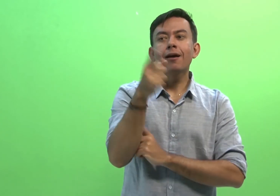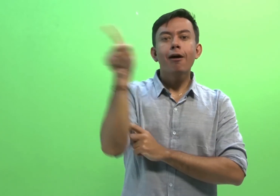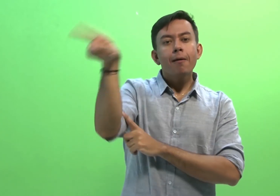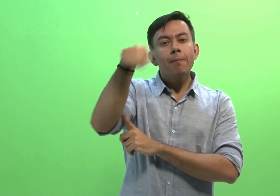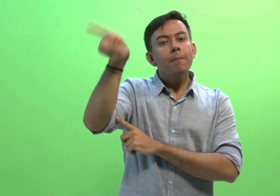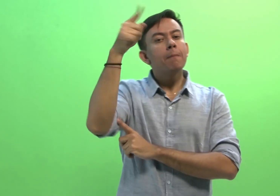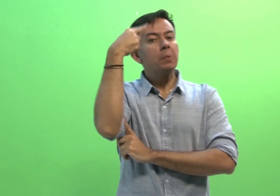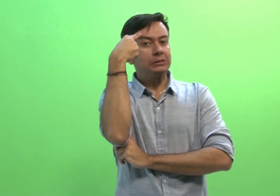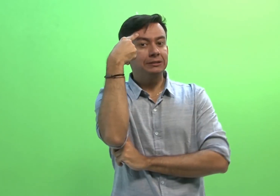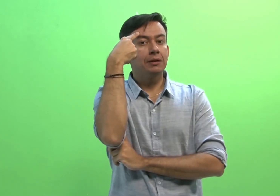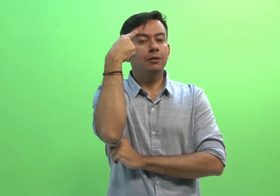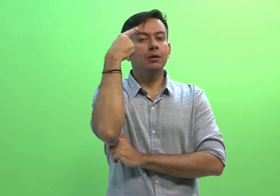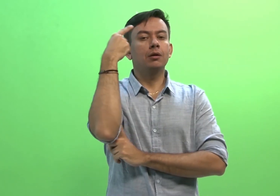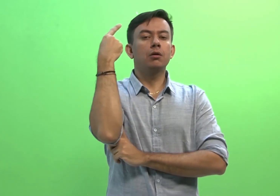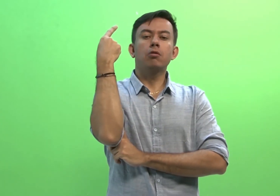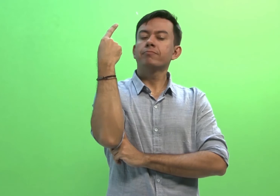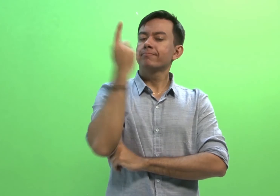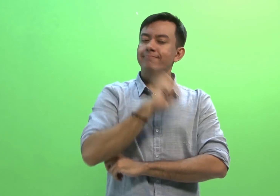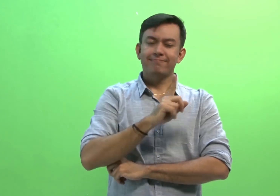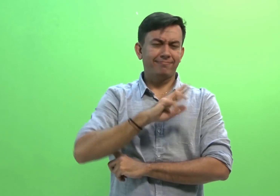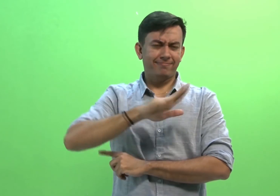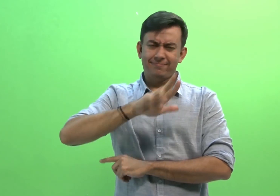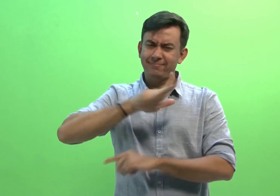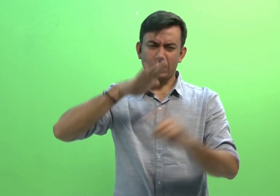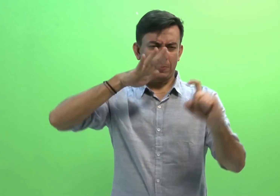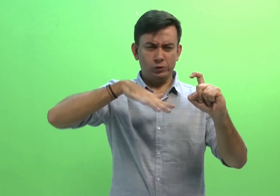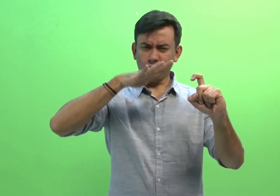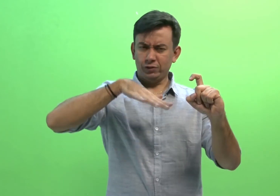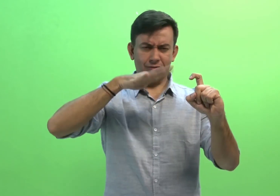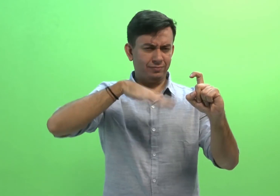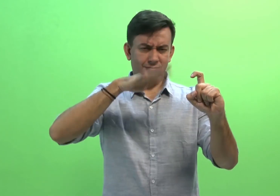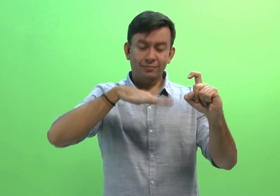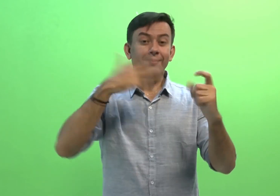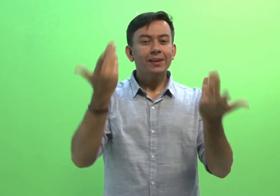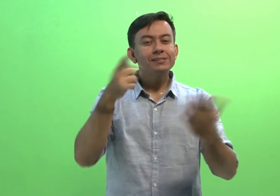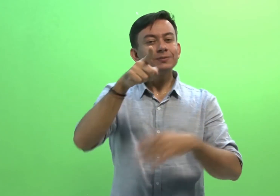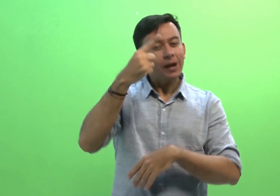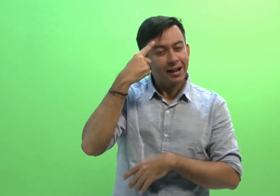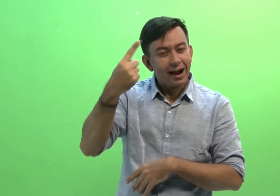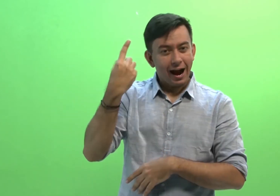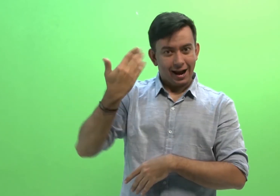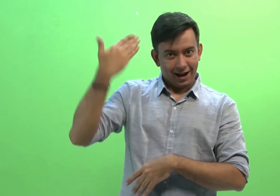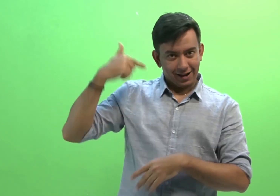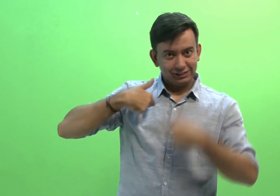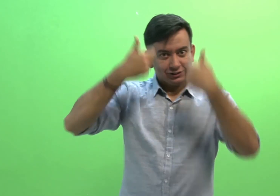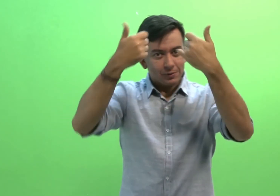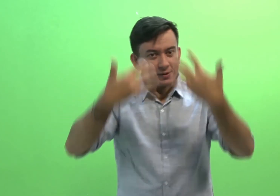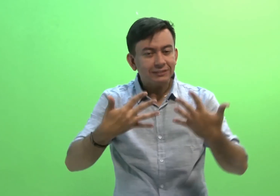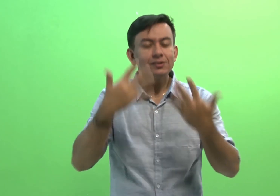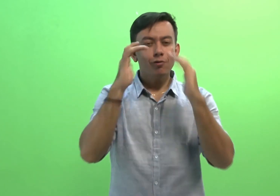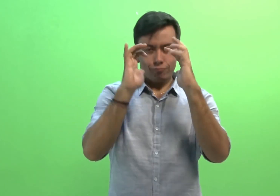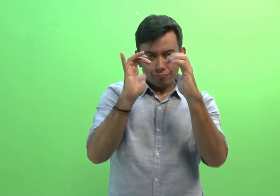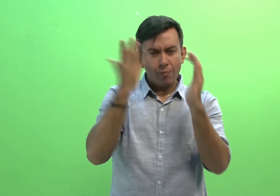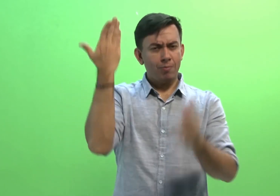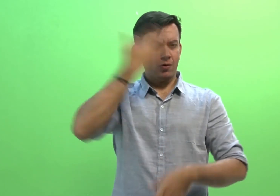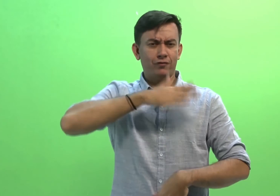que não existe linguística presente. Mas nada a ver, porque isso é um mito. Eu já expliquei para vocês que o